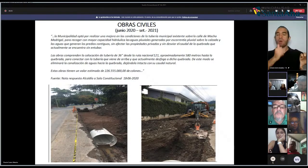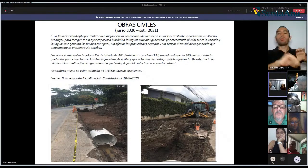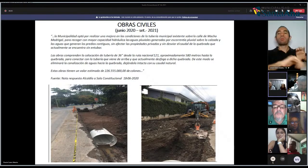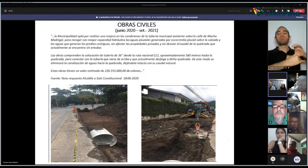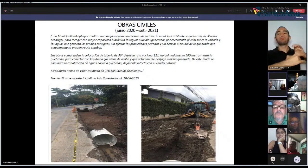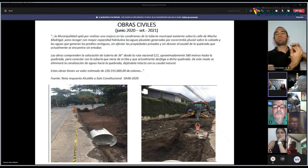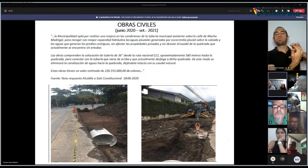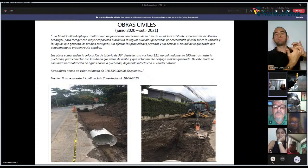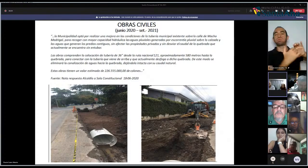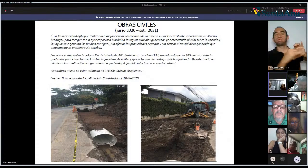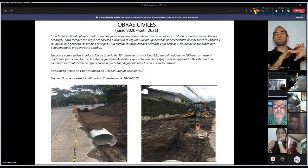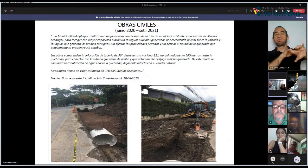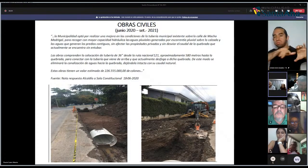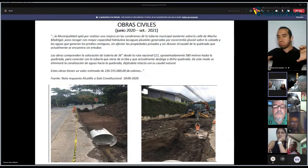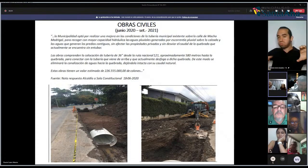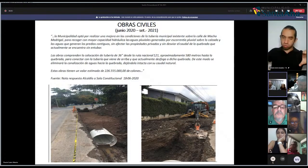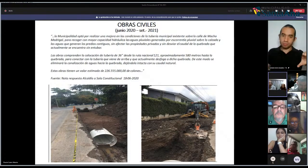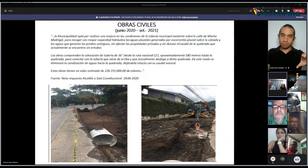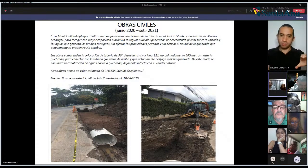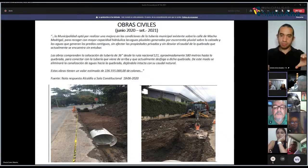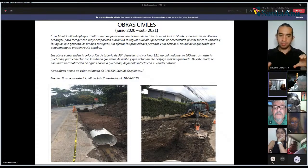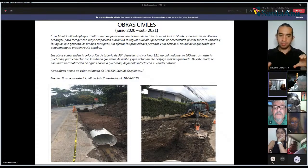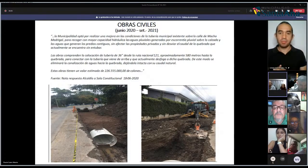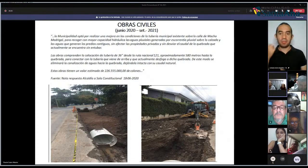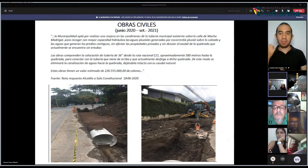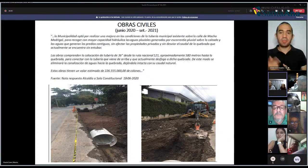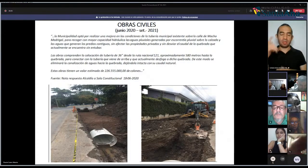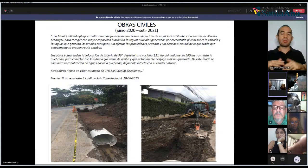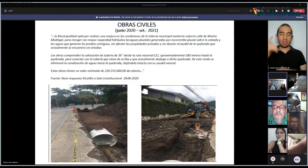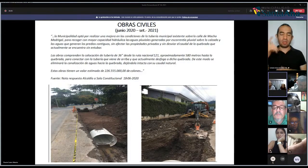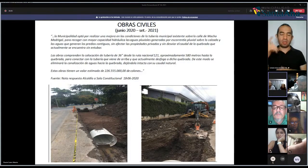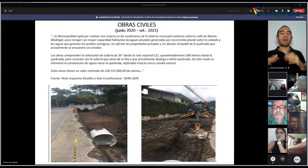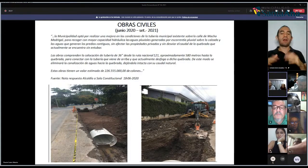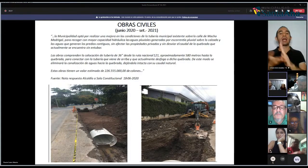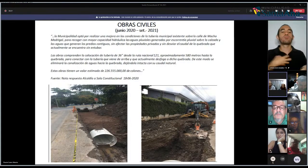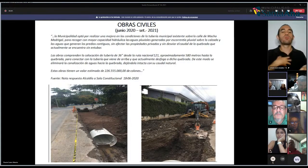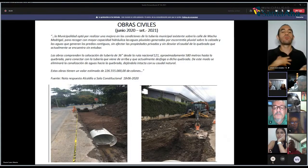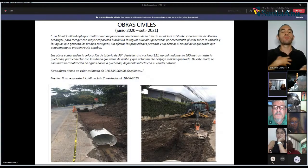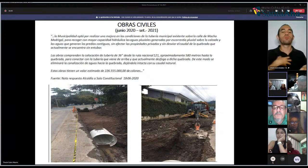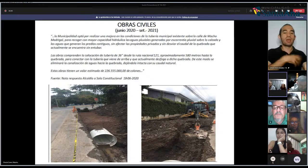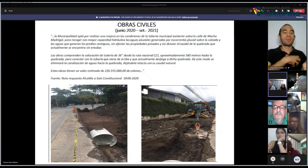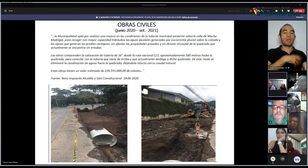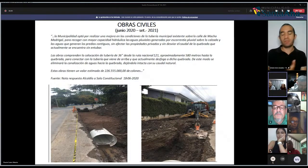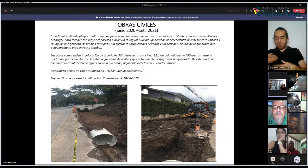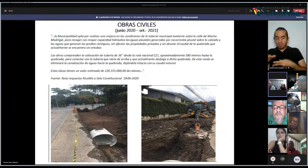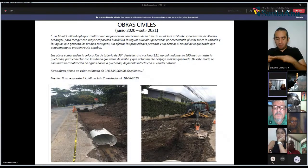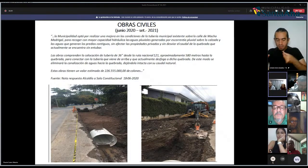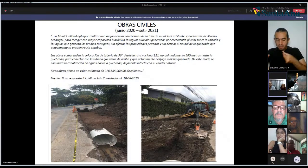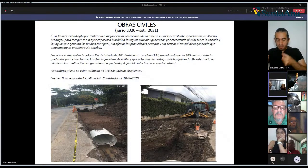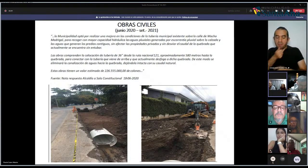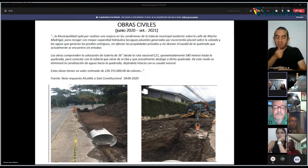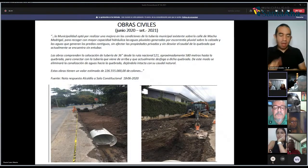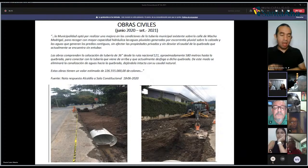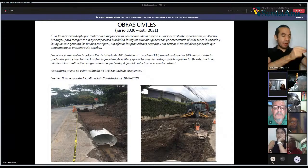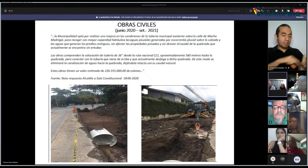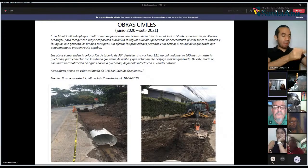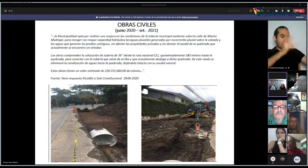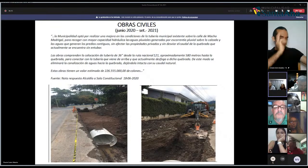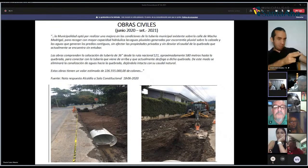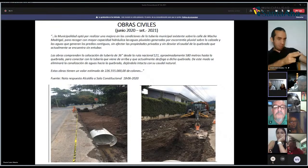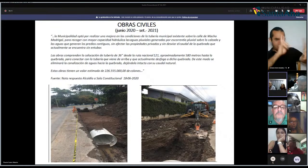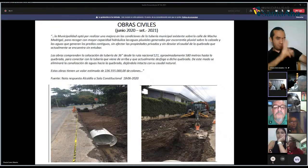la calzada de aguas que generan los predios contiguos sin afectar las propiedades privadas y haendel de haber caudal de la quebrada que actualmente se encuentra sin entubar